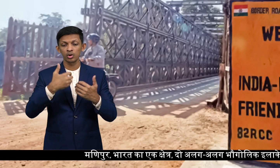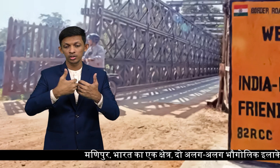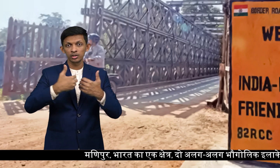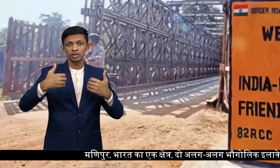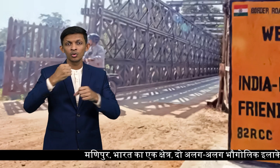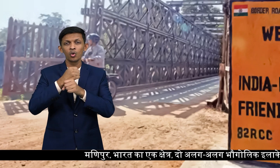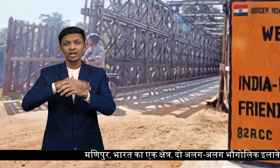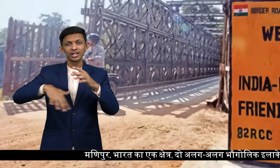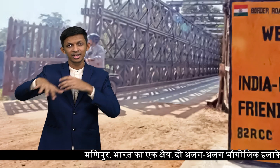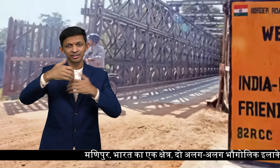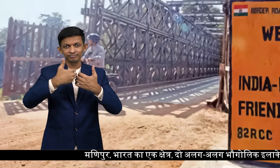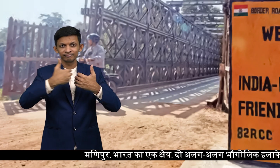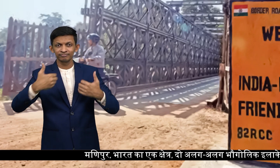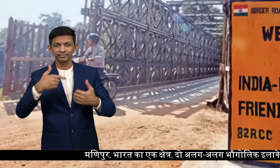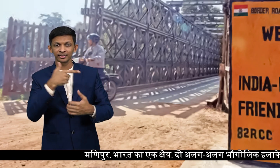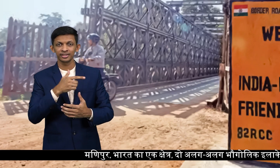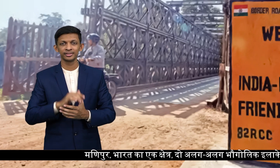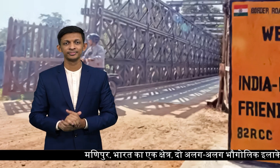अलग भौगोलिक इलाके हैं,